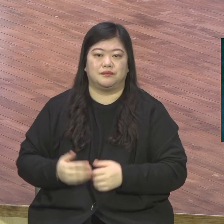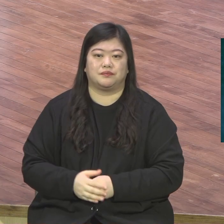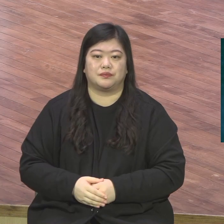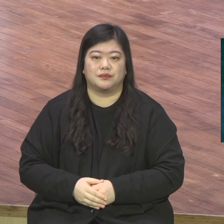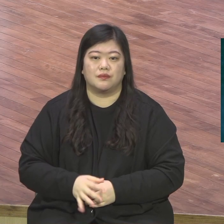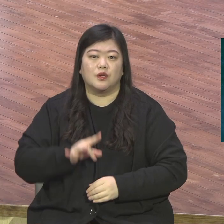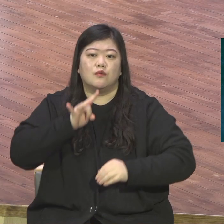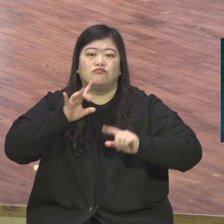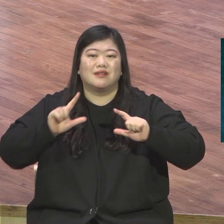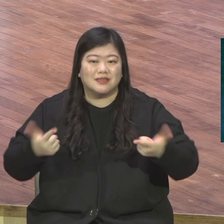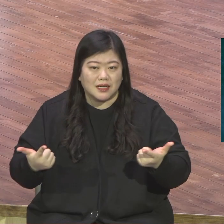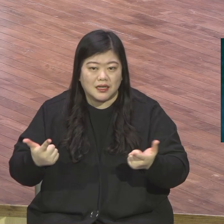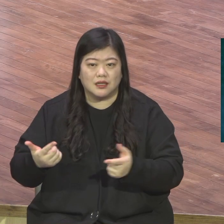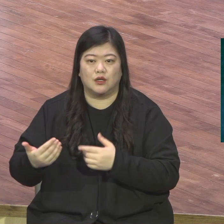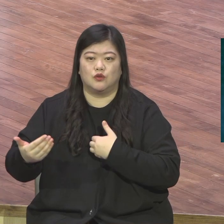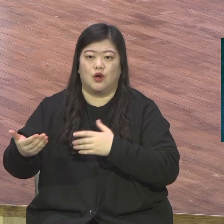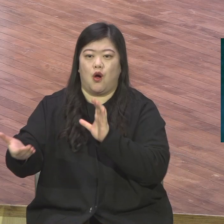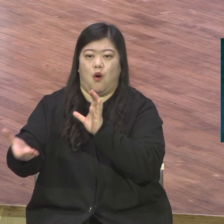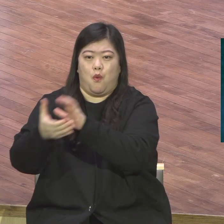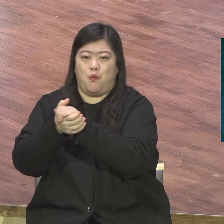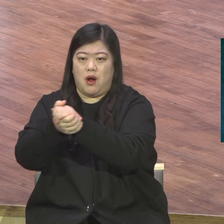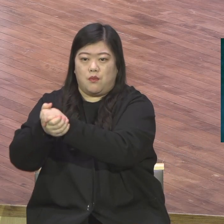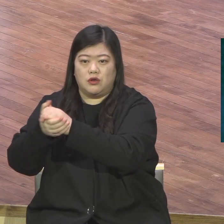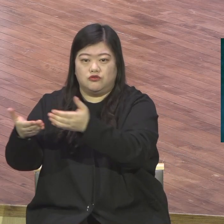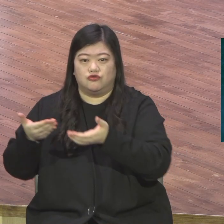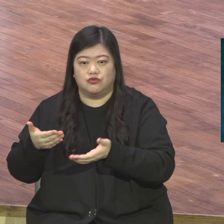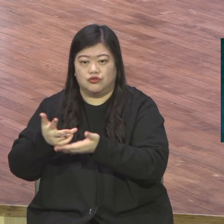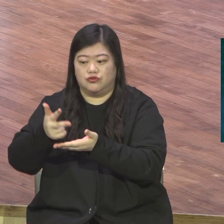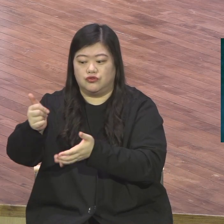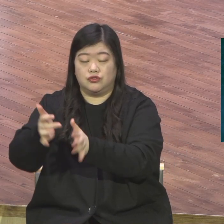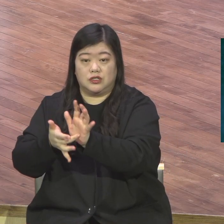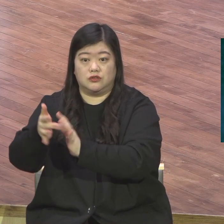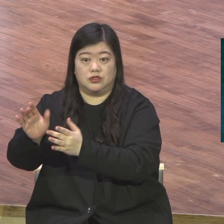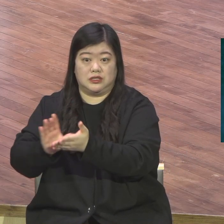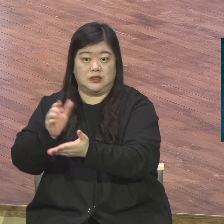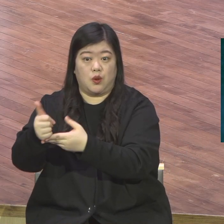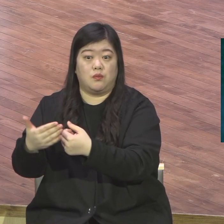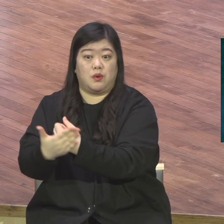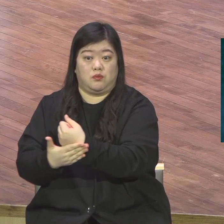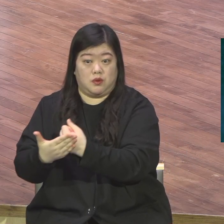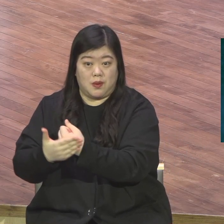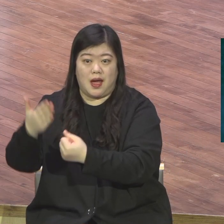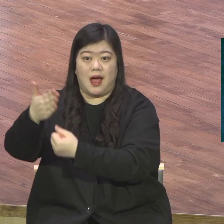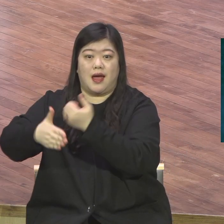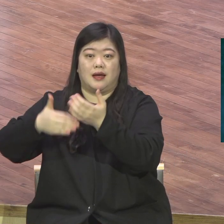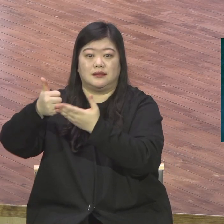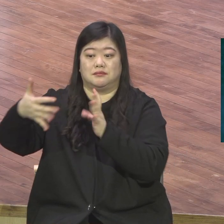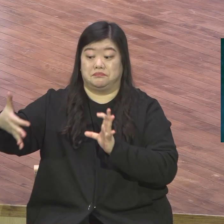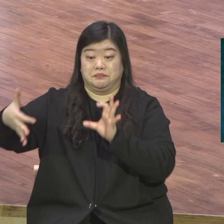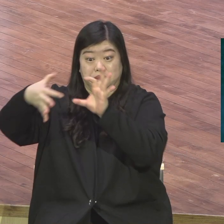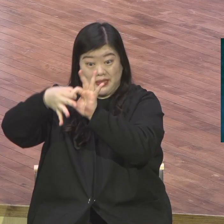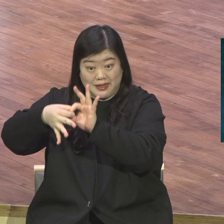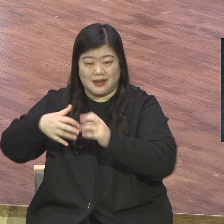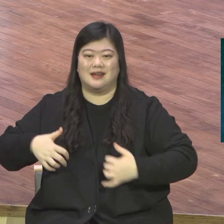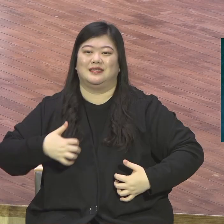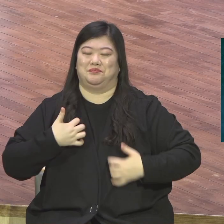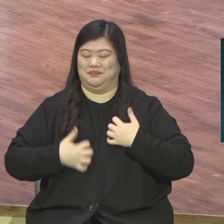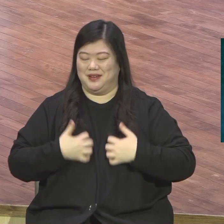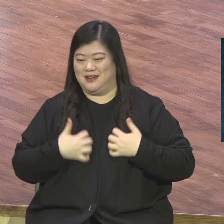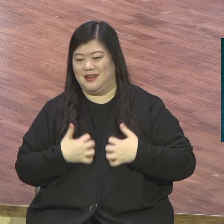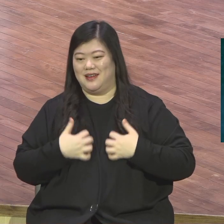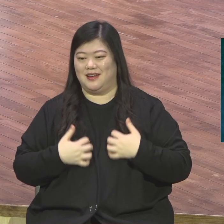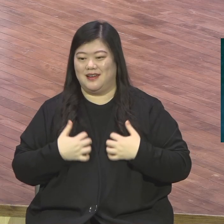이제 우리로 화목하게 하신 우리 주 예수 그리스도로 말미암아 하나님 안에서 또한